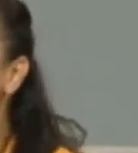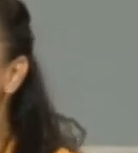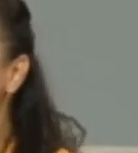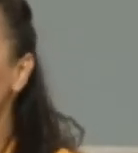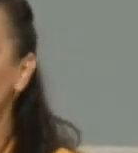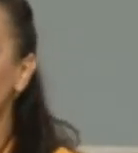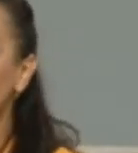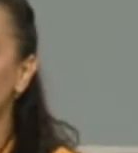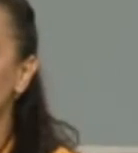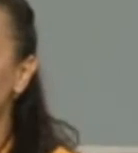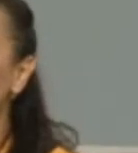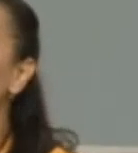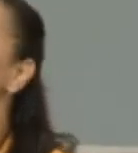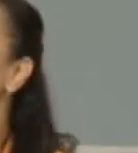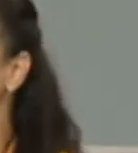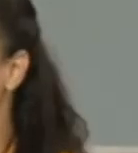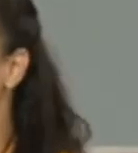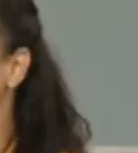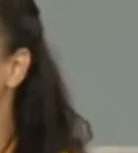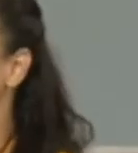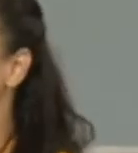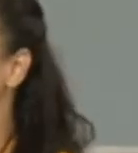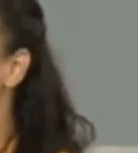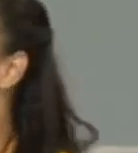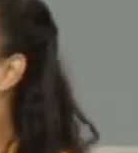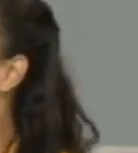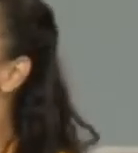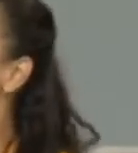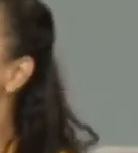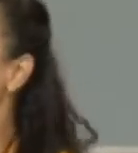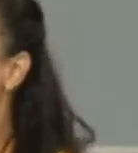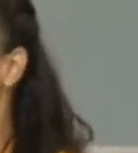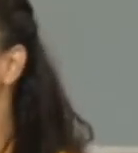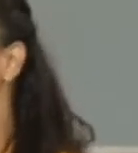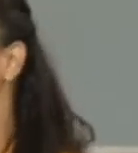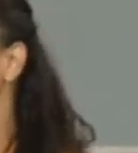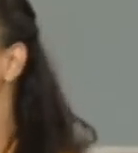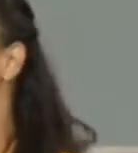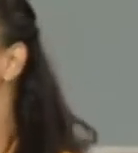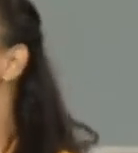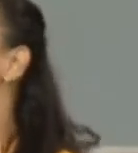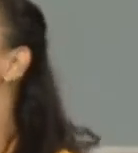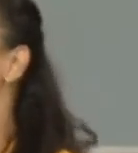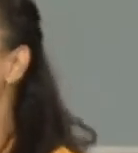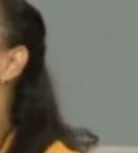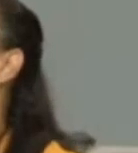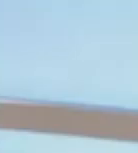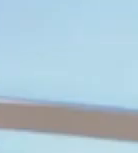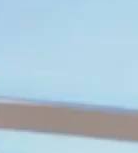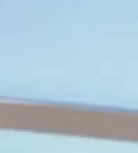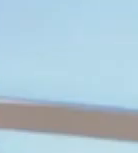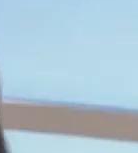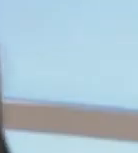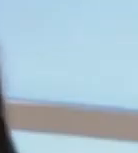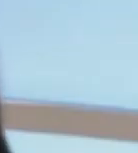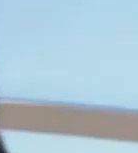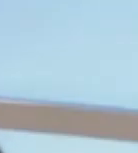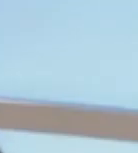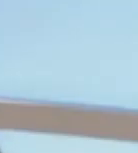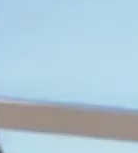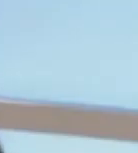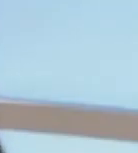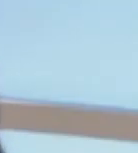tem muita capilaridade, digamos assim. Ele é base de vários todo mundo outros come. da cadeia alimentar. Né?